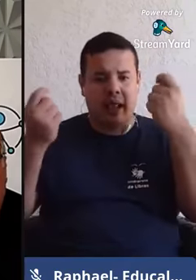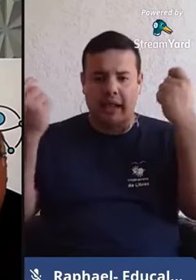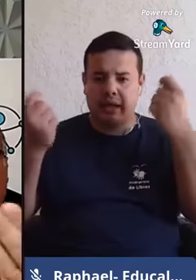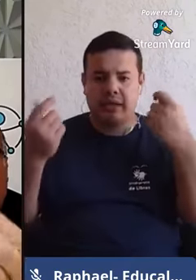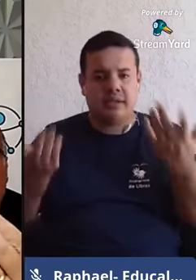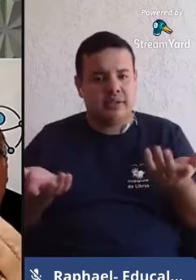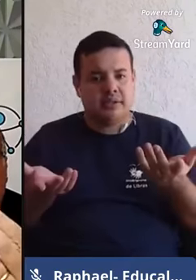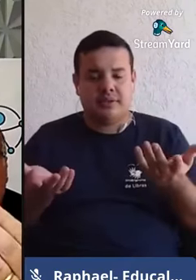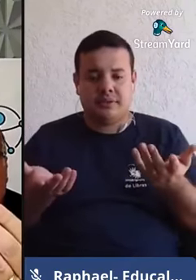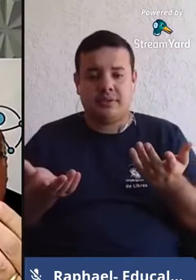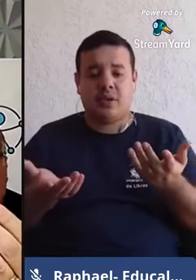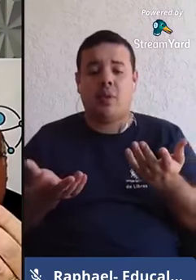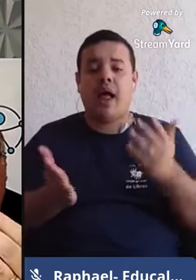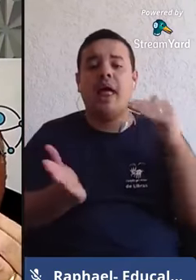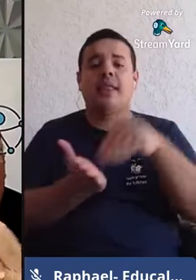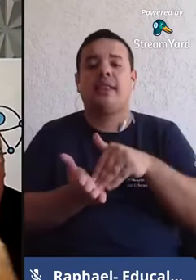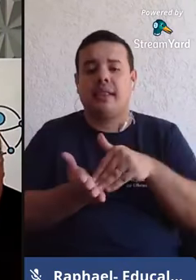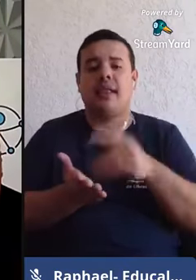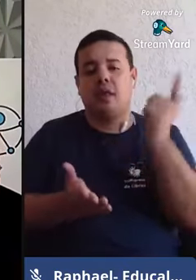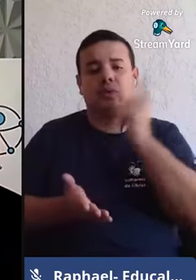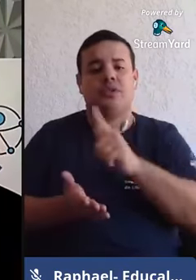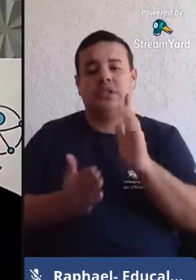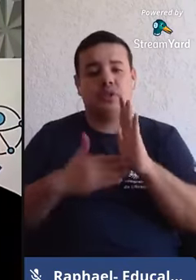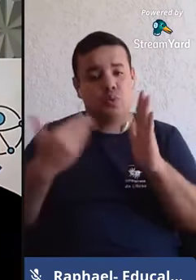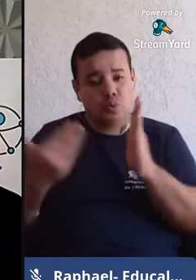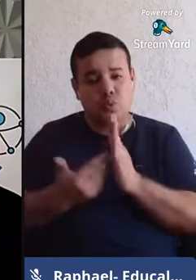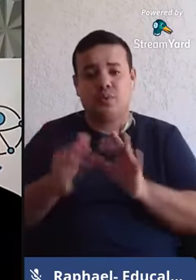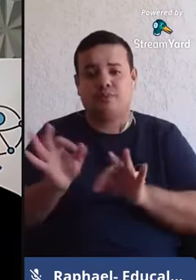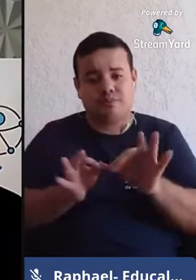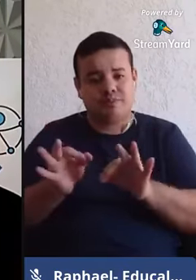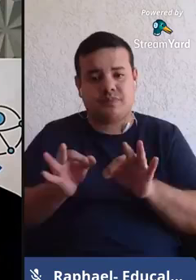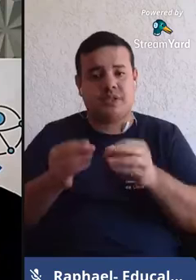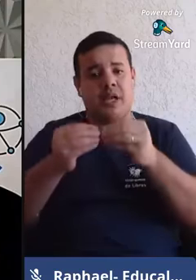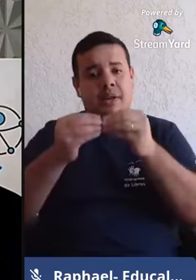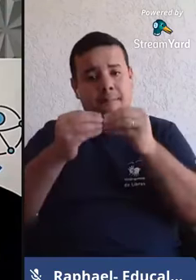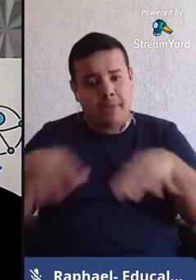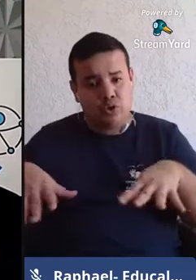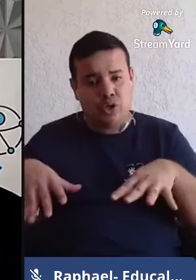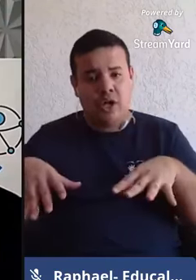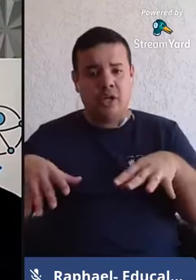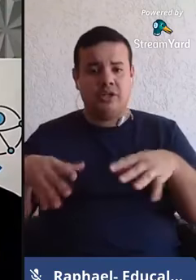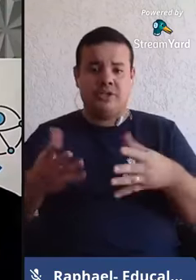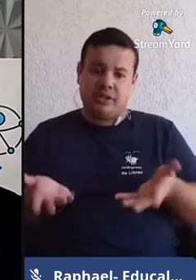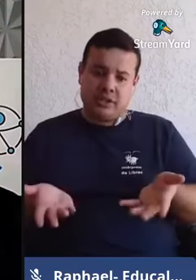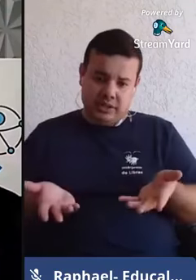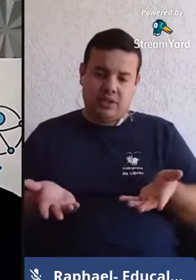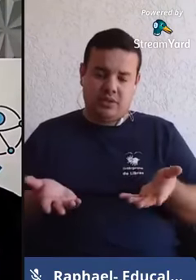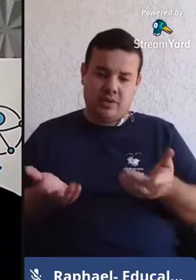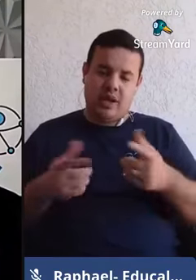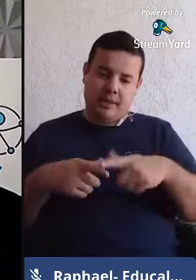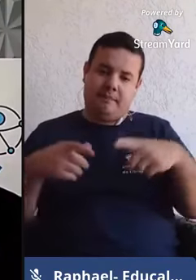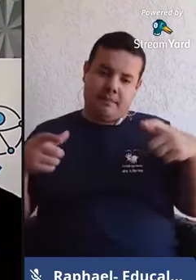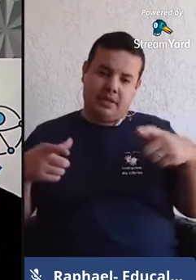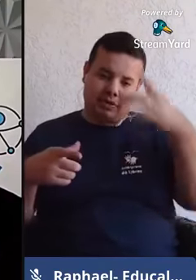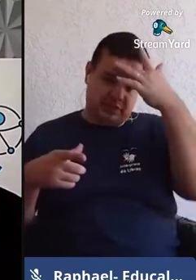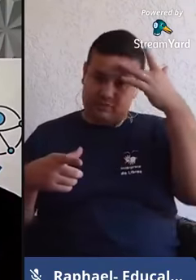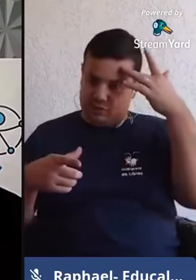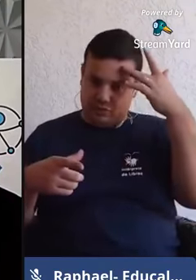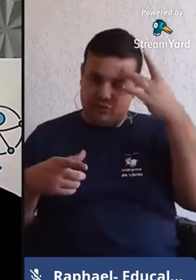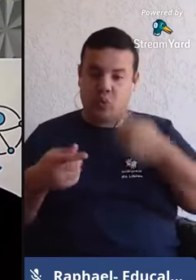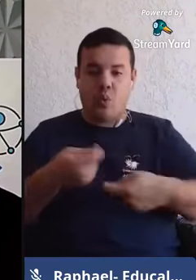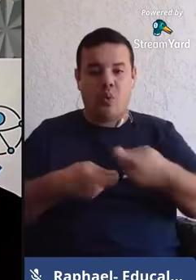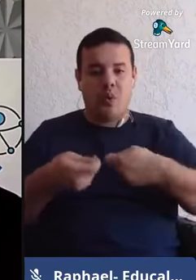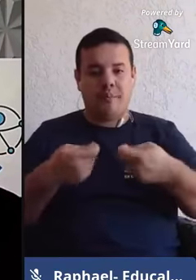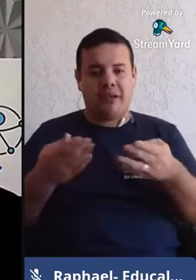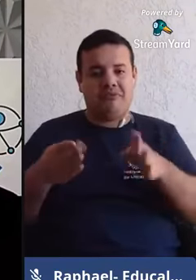respeitado também? Né? Até que ponto tudo isso que está prejudicando uma grande parte aí, né, do comércio